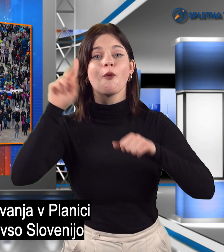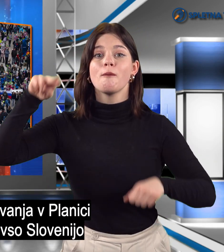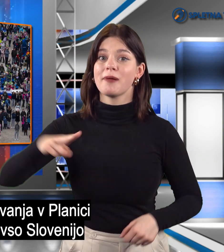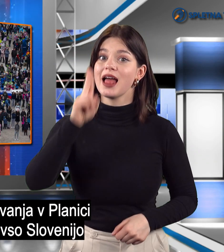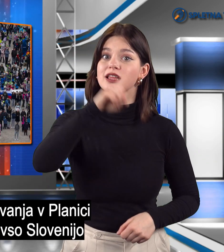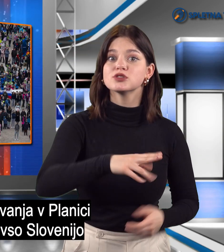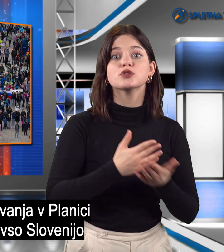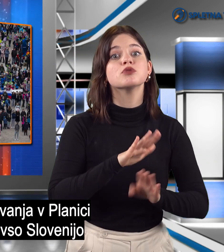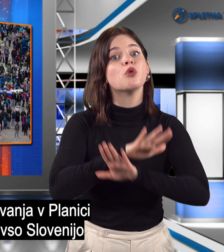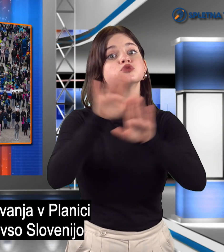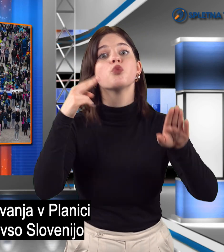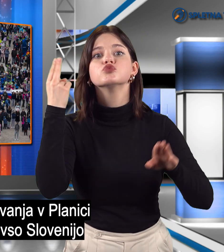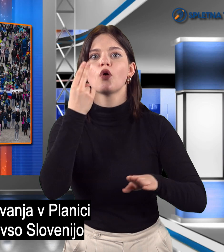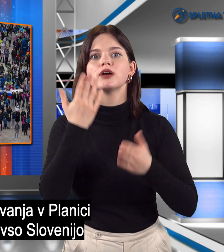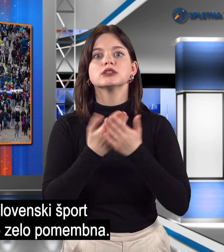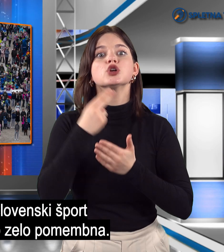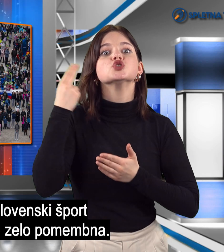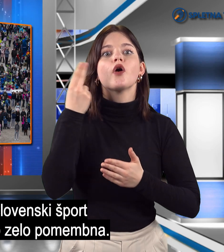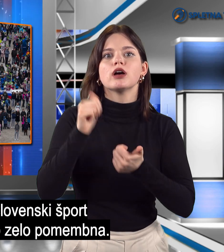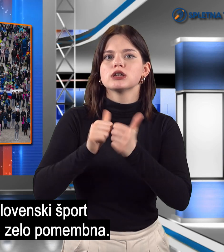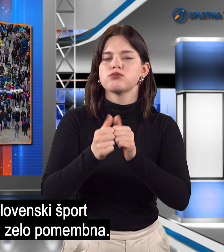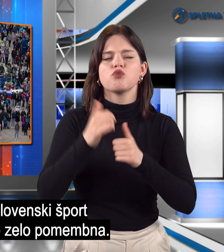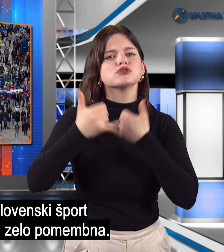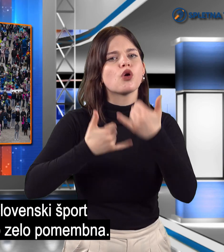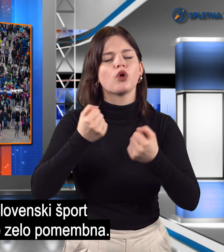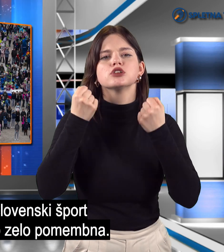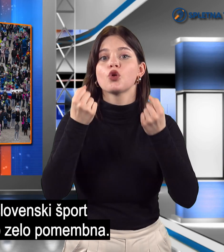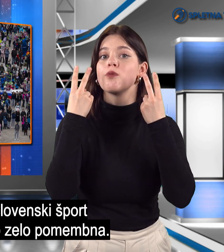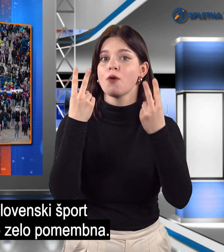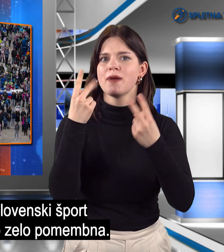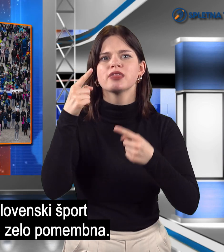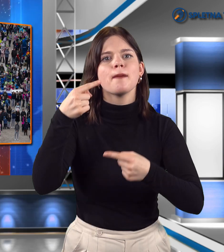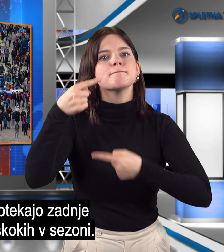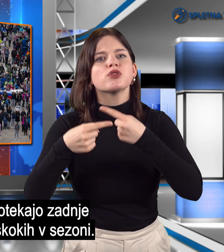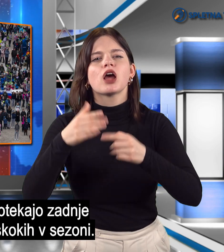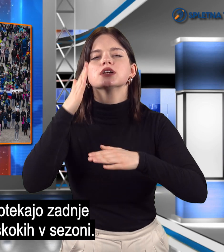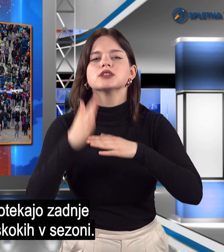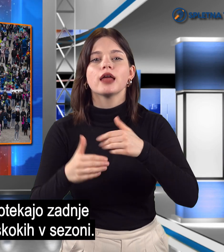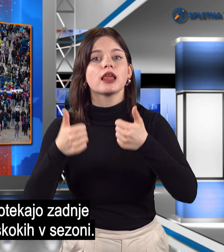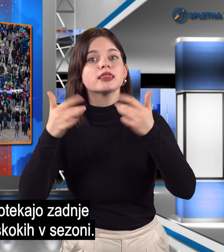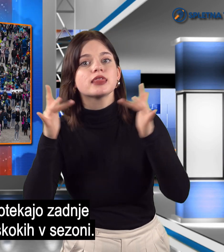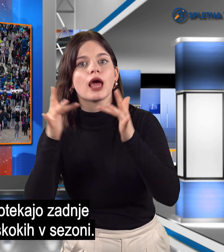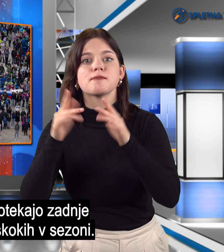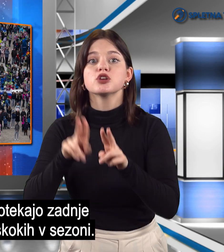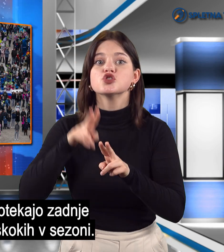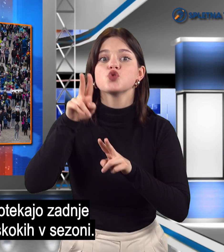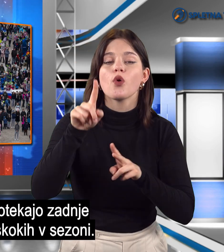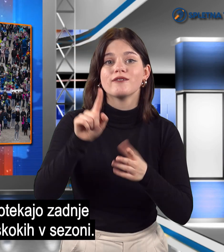Tekmovanja v planici so za vso Slovenijo in za slovenski šport vsako leto zelo pomembna. Tam potekajo zadnje teme v skokih